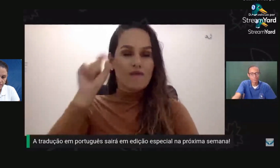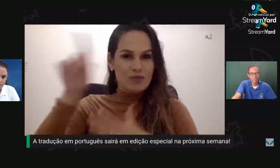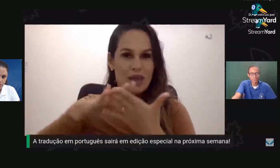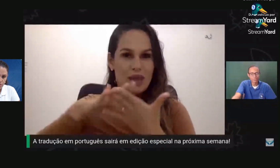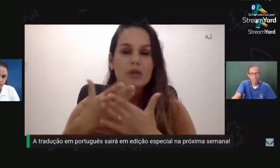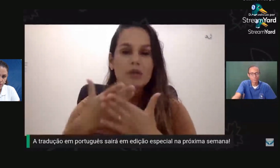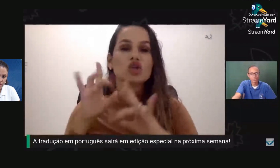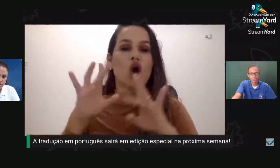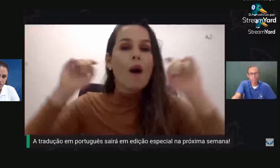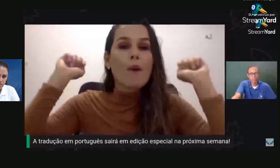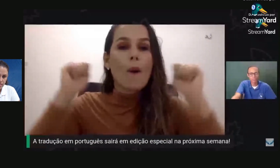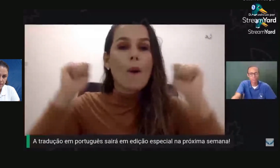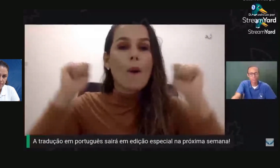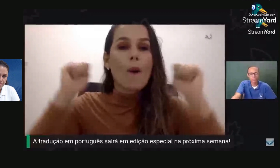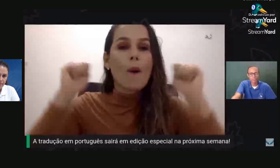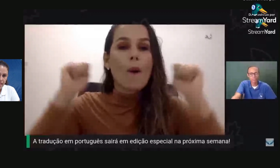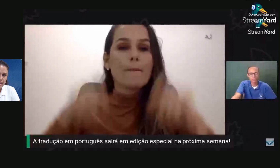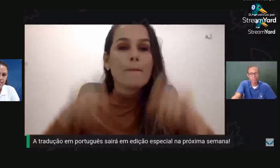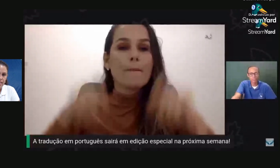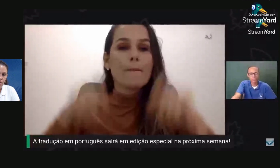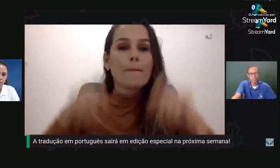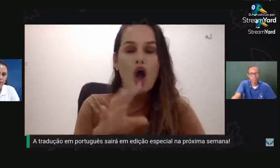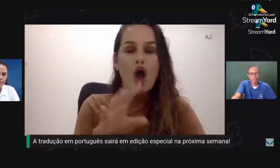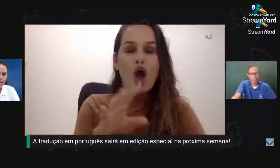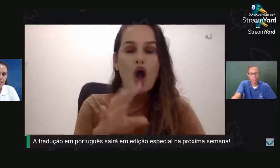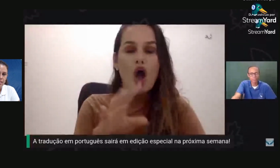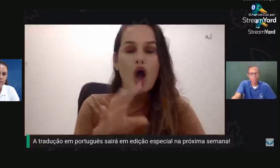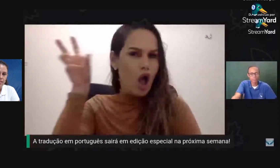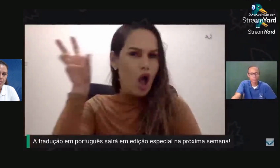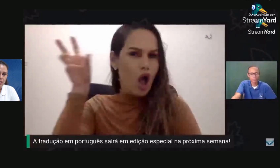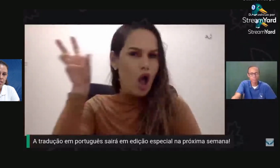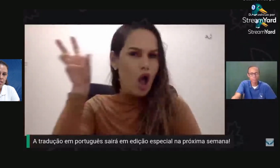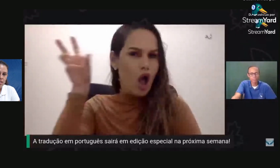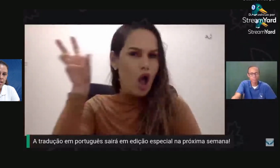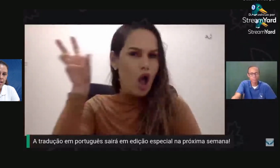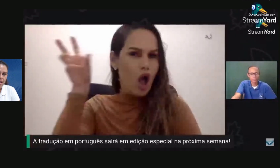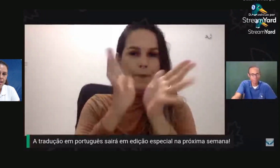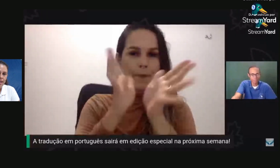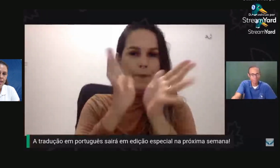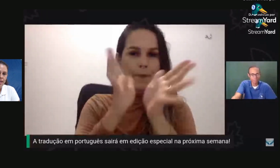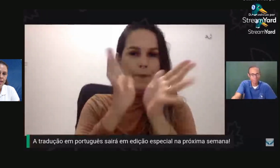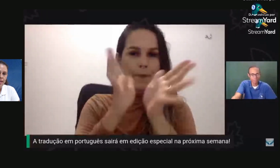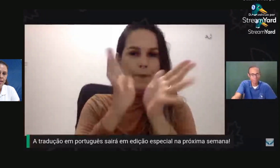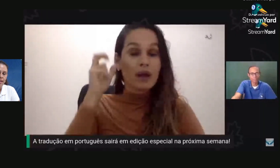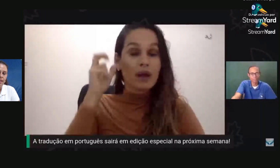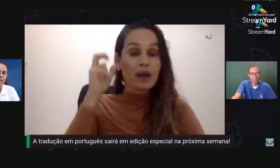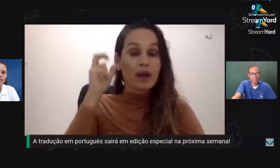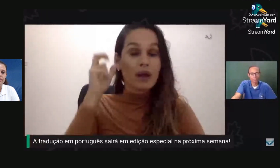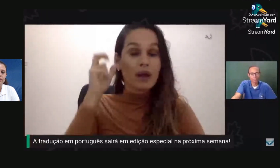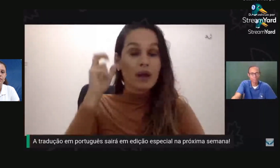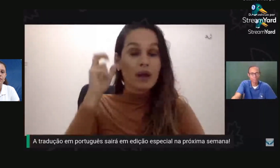Por exemplo, os ouvintes, eles têm competência